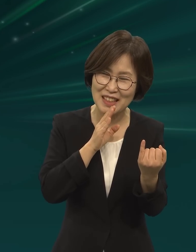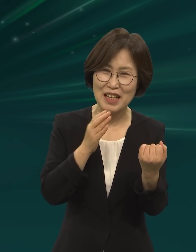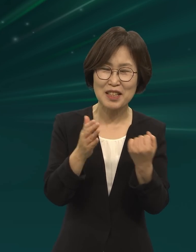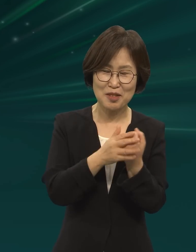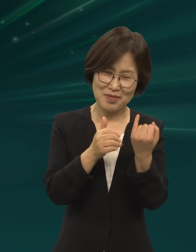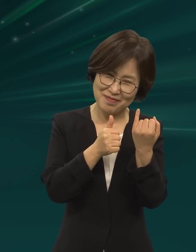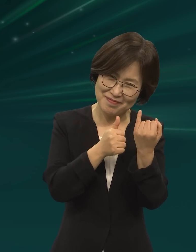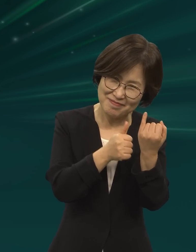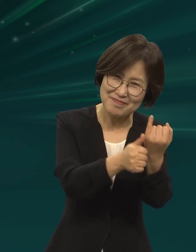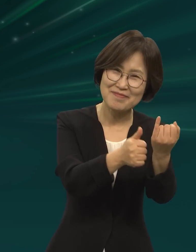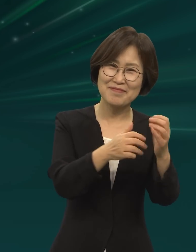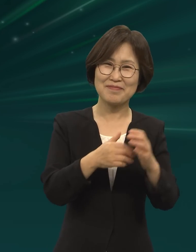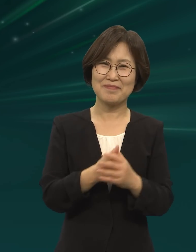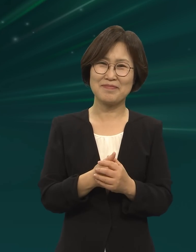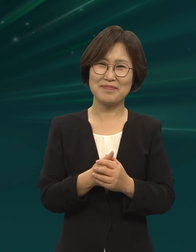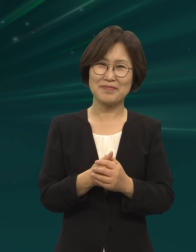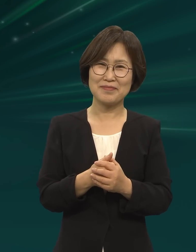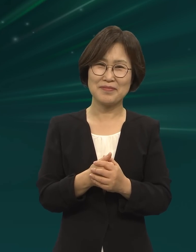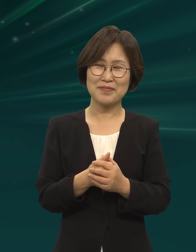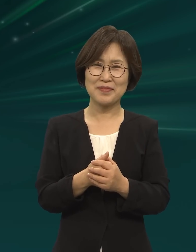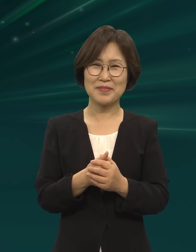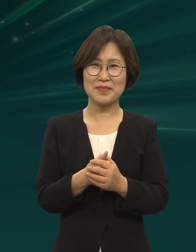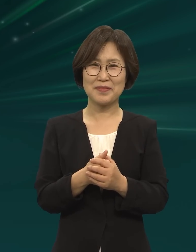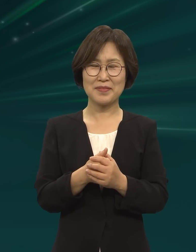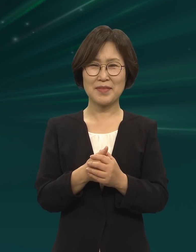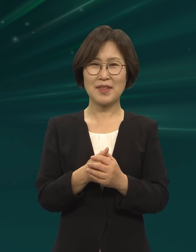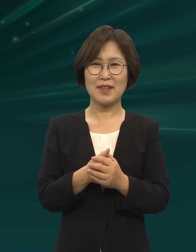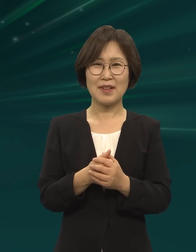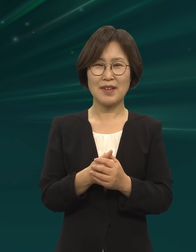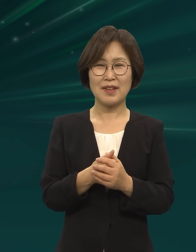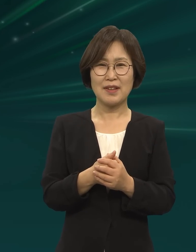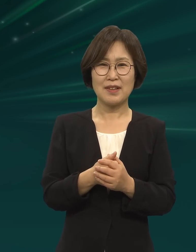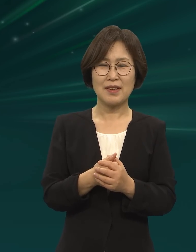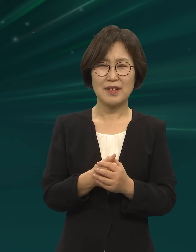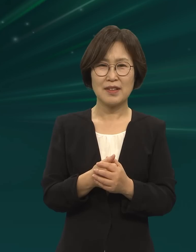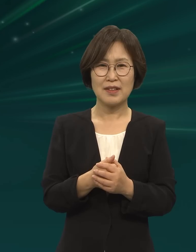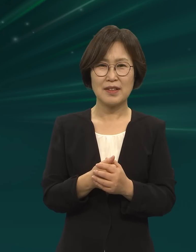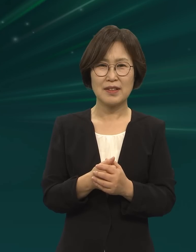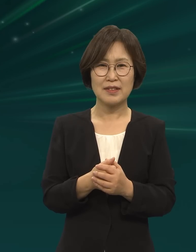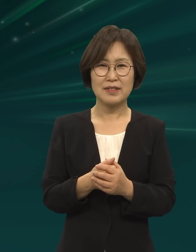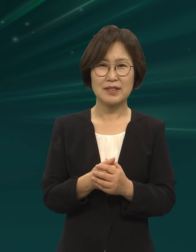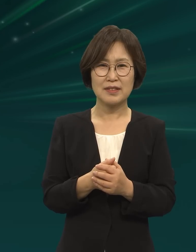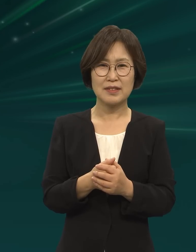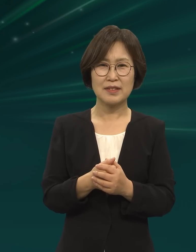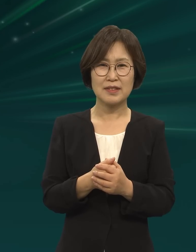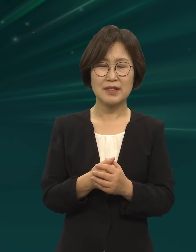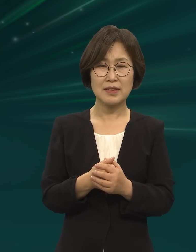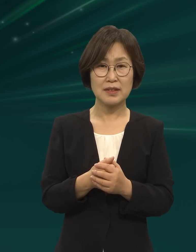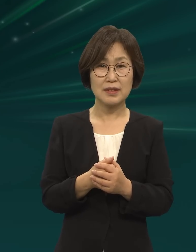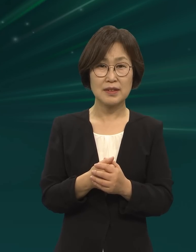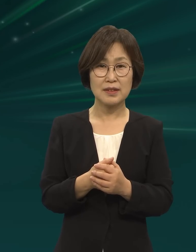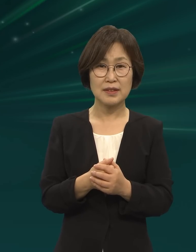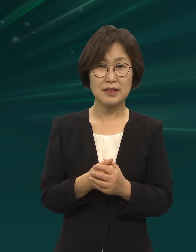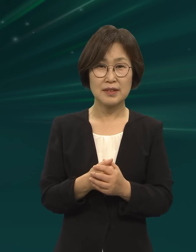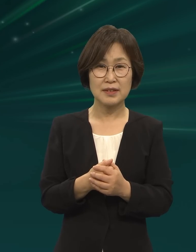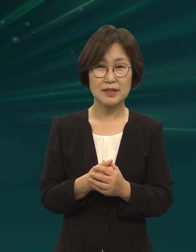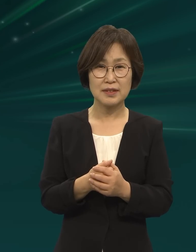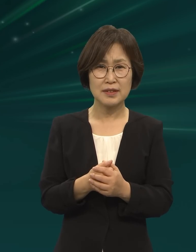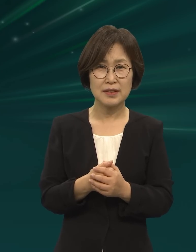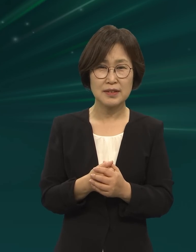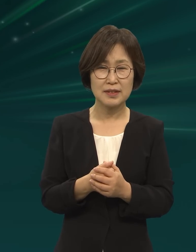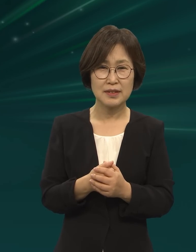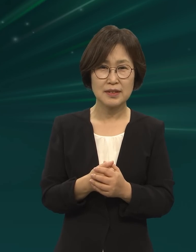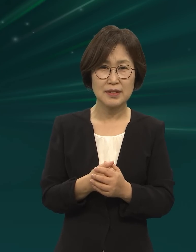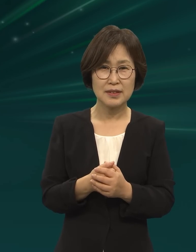아내 사랑 때문에 제 아빠가 변화되었고, 그 다음에 우리 거기 유산들의 거기